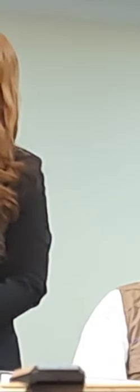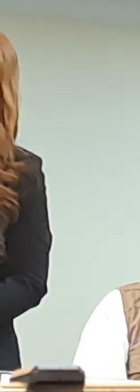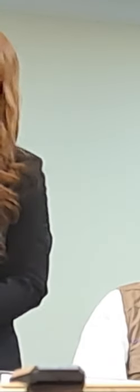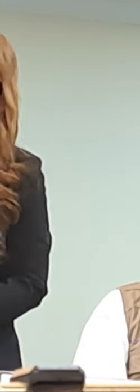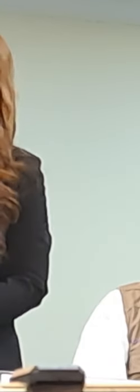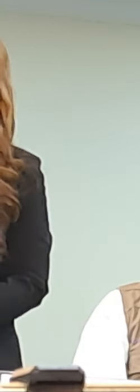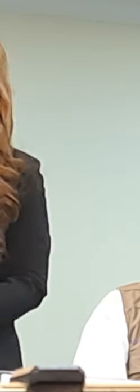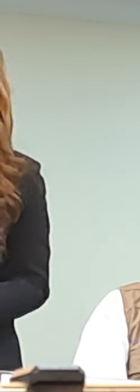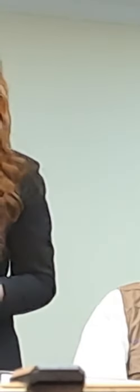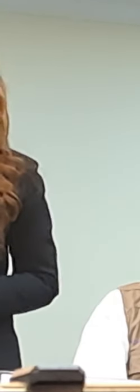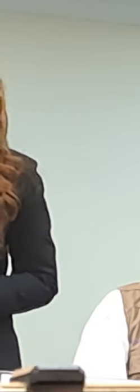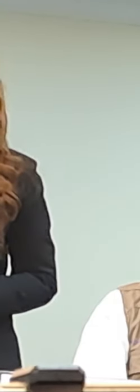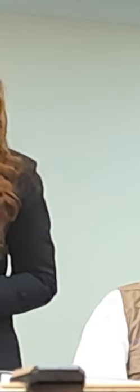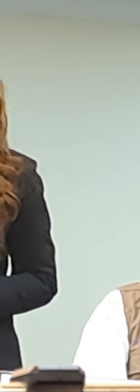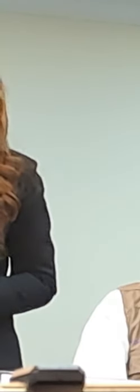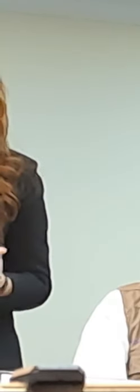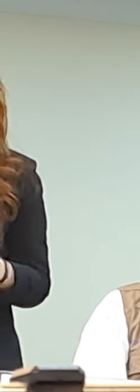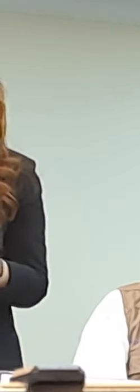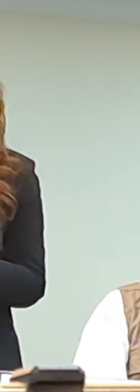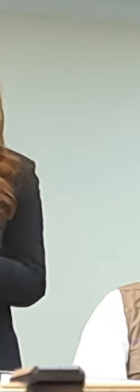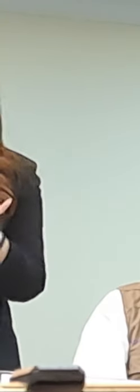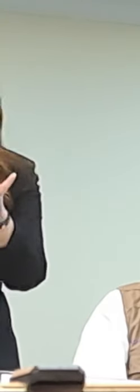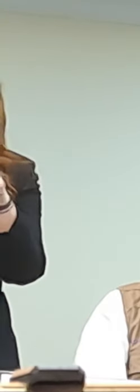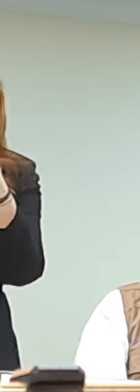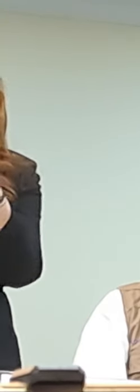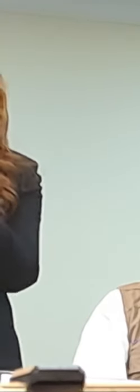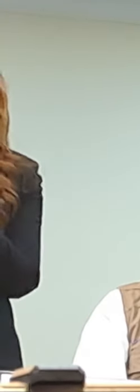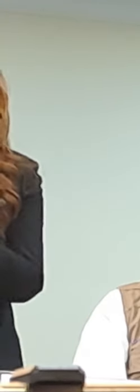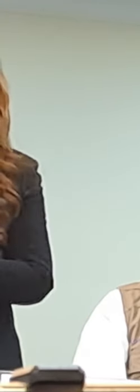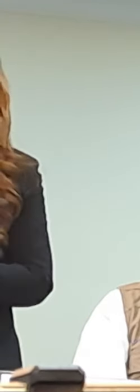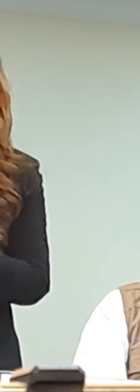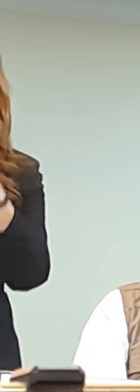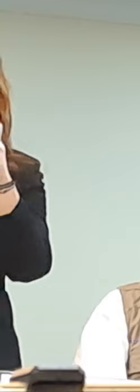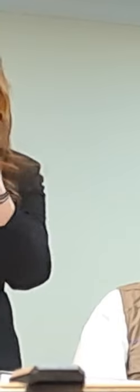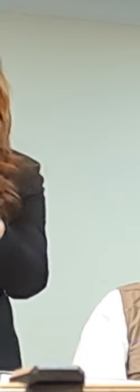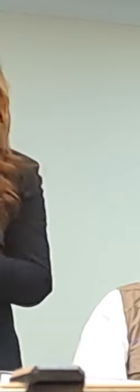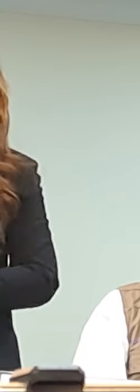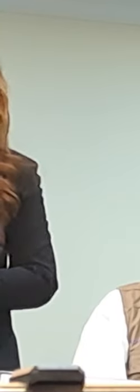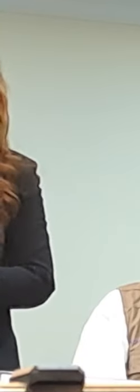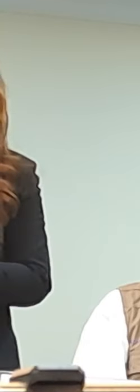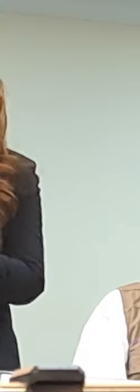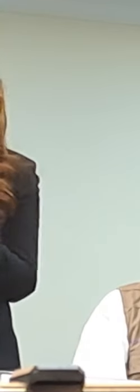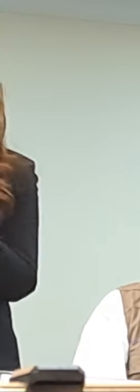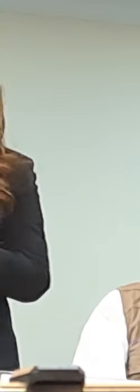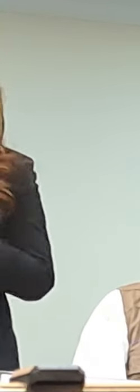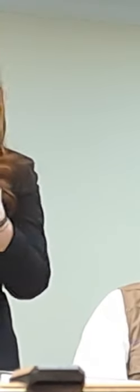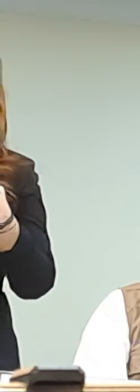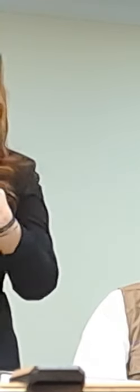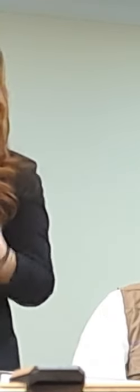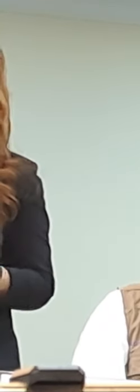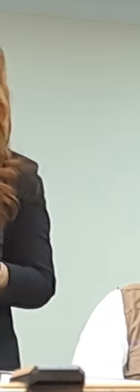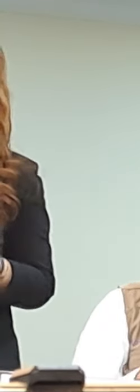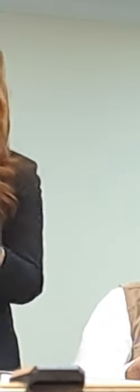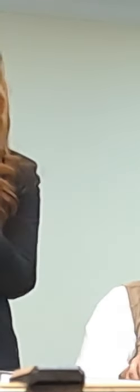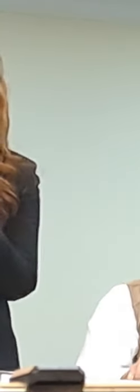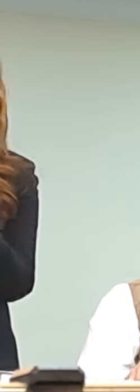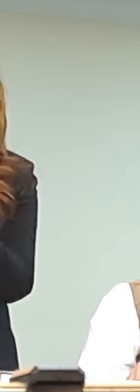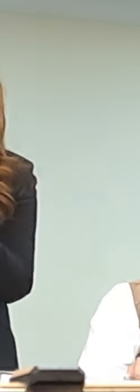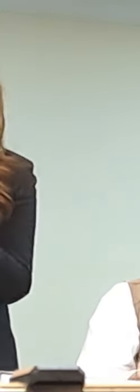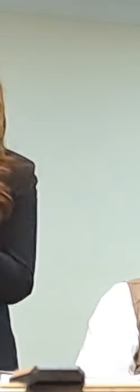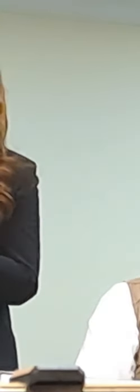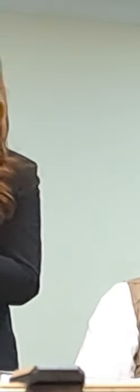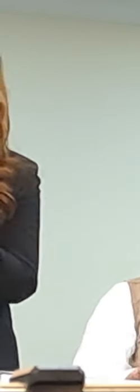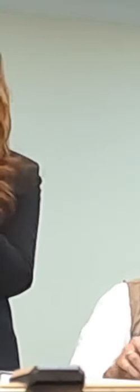pernafasannya. Mungkin dari itu hasil pemeriksaan kedokteran forensik ditambah tadi diperkuat dengan pustakor